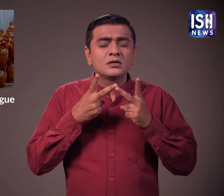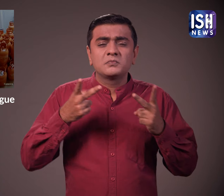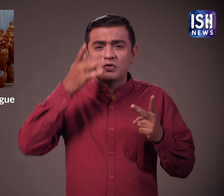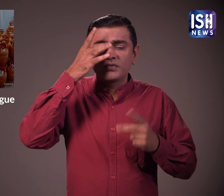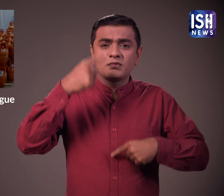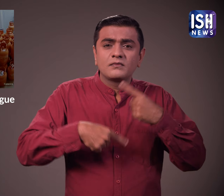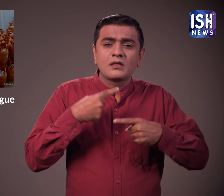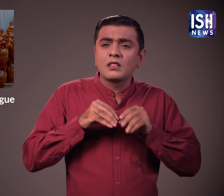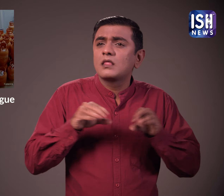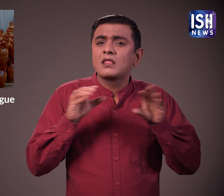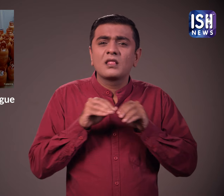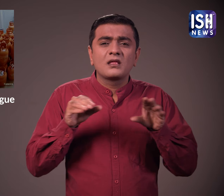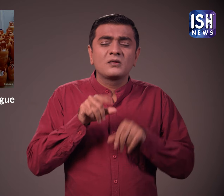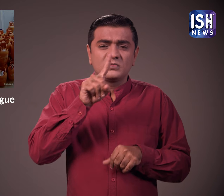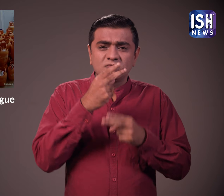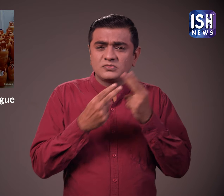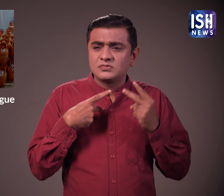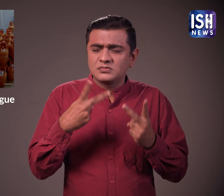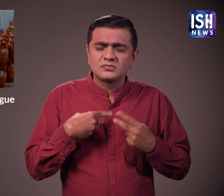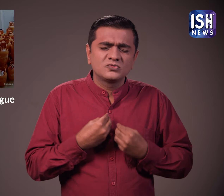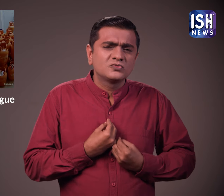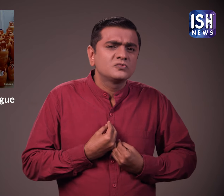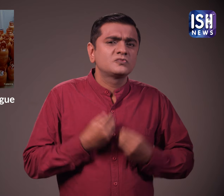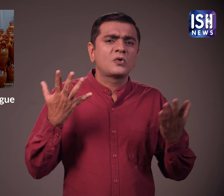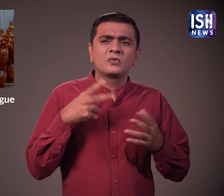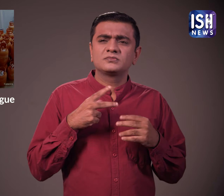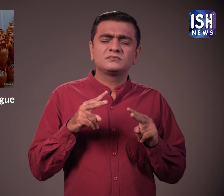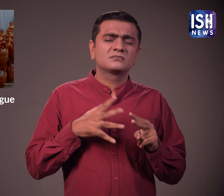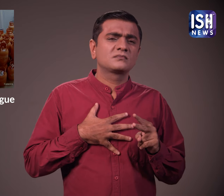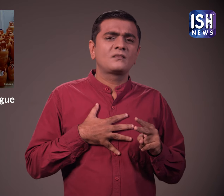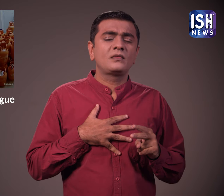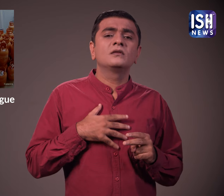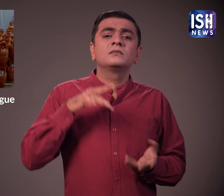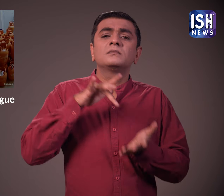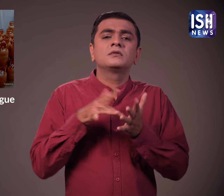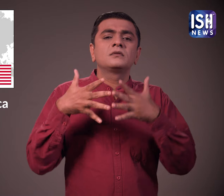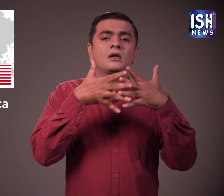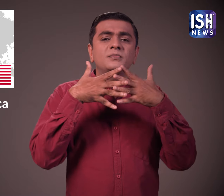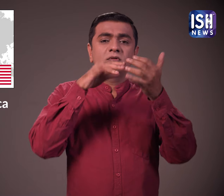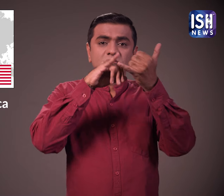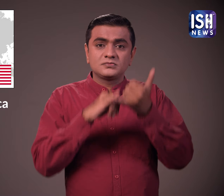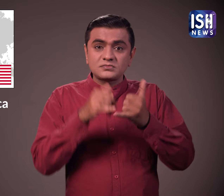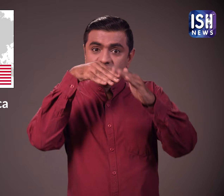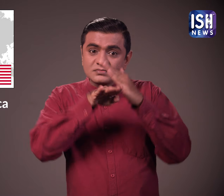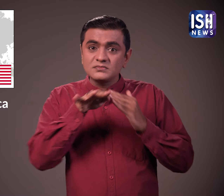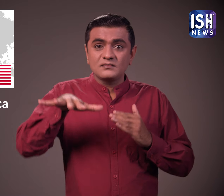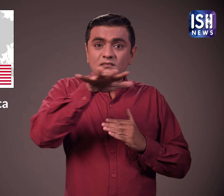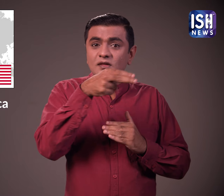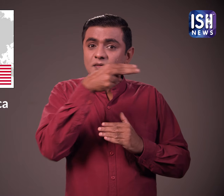हर रोज इतनी दिक्कते आती है, एक बेहत चौकाने वाली कहानी है दक्षिन अमेरिका के पेरू में रफैल,